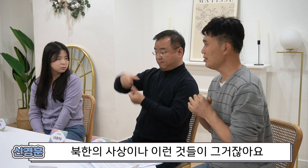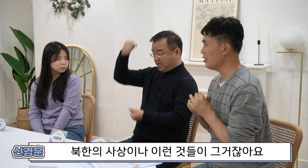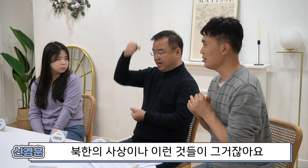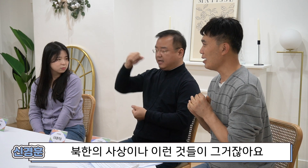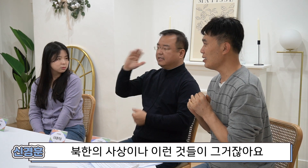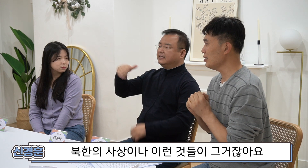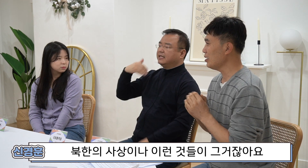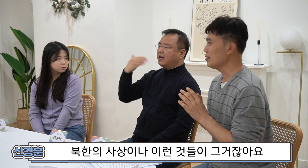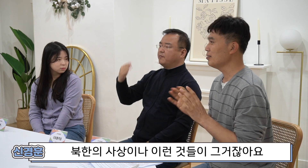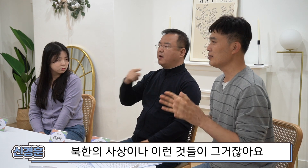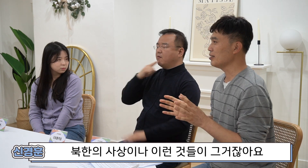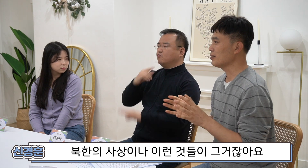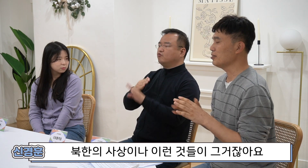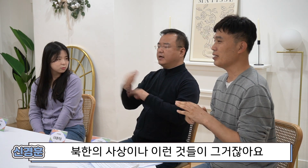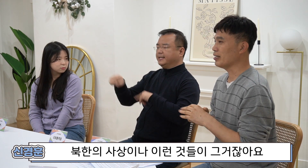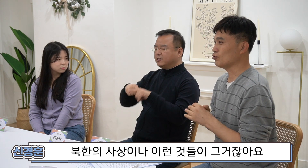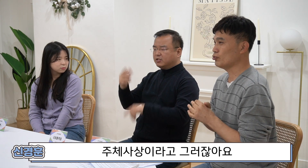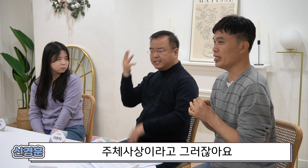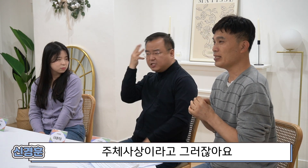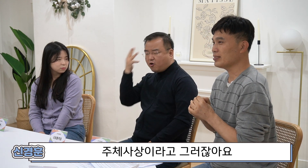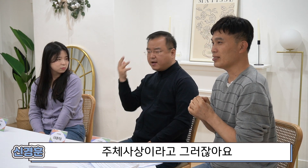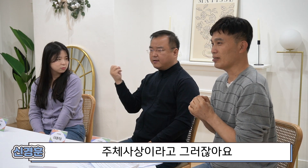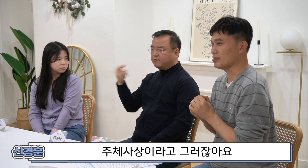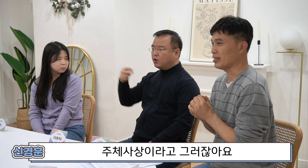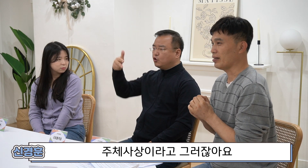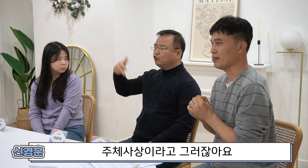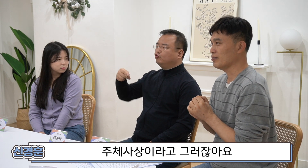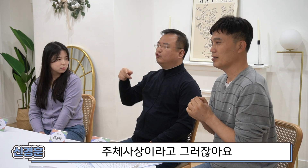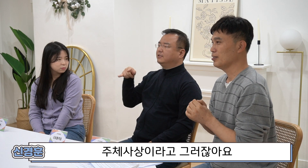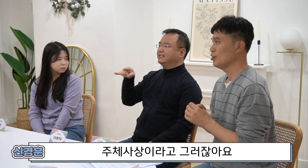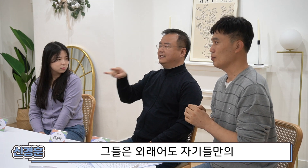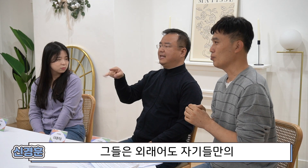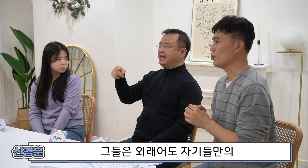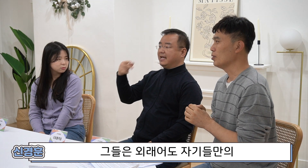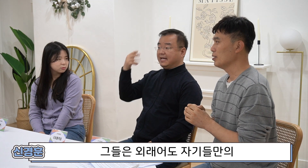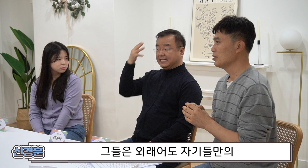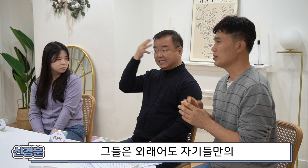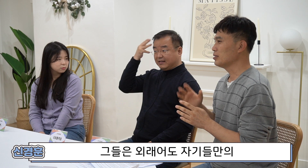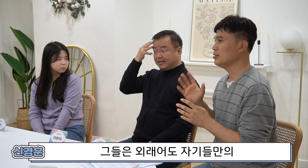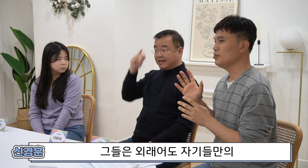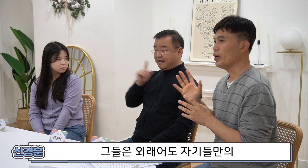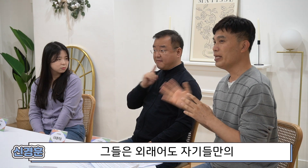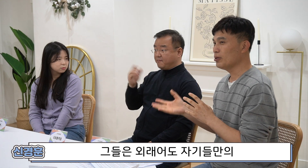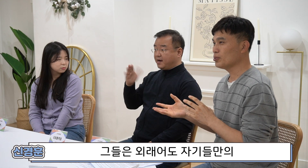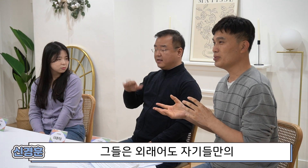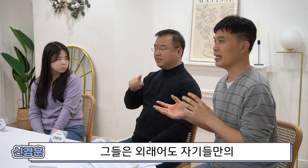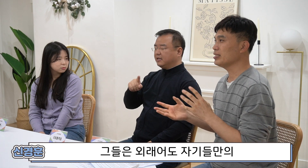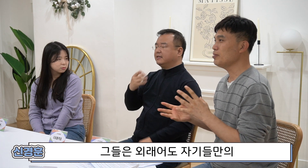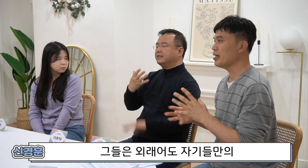이제 사상이나 이런 것들이 그거잖아요. 주체 사상이라고 그러잖아요. 그들은 외래어도